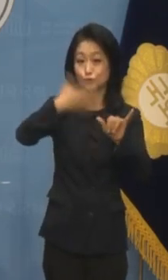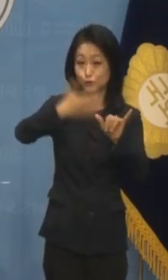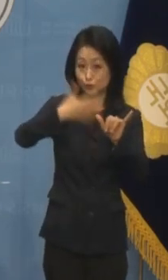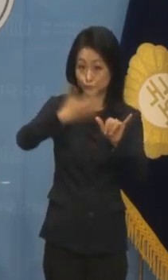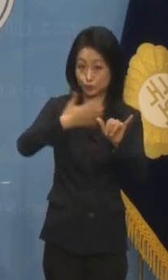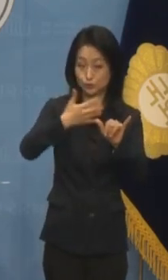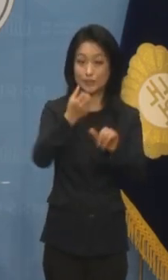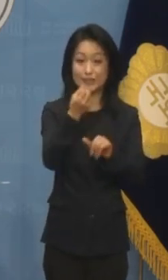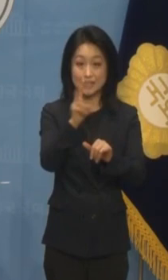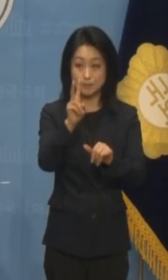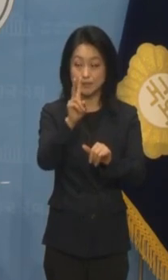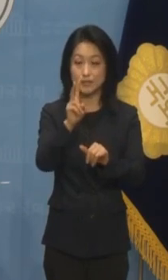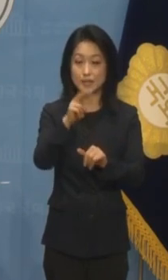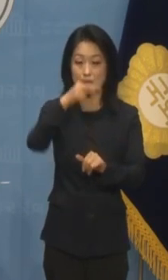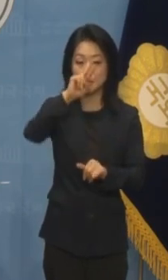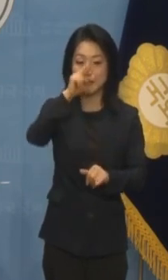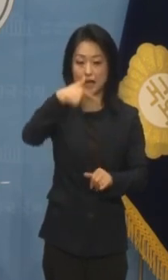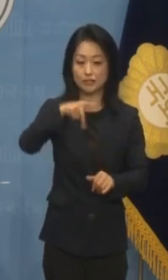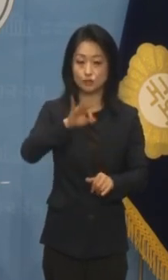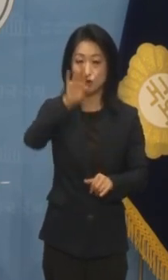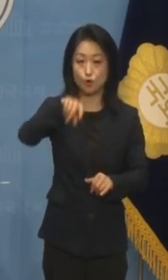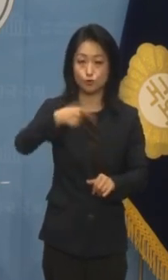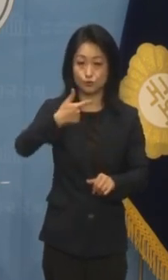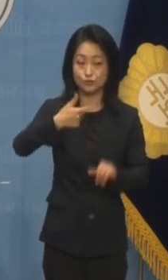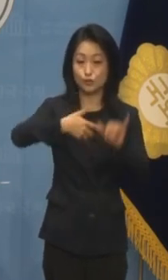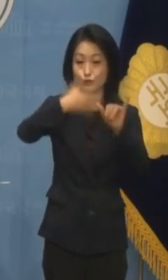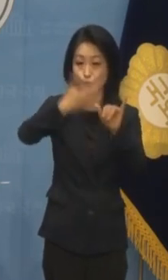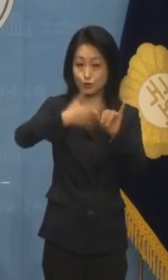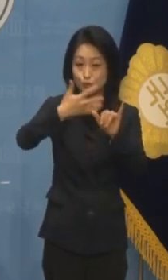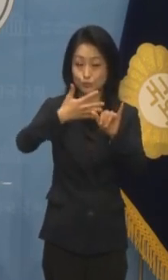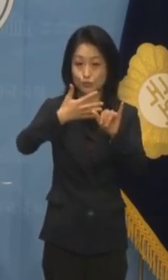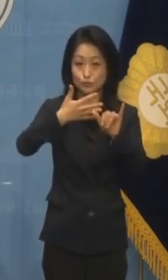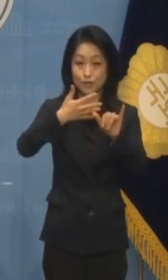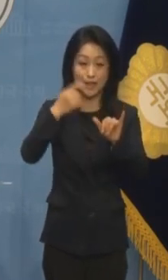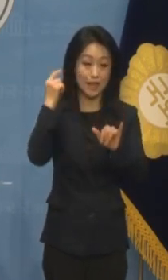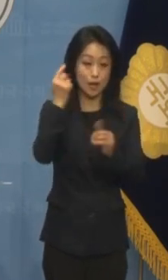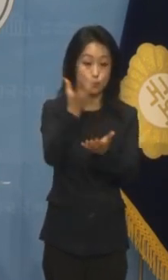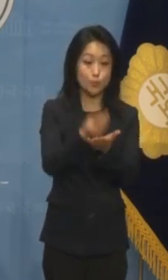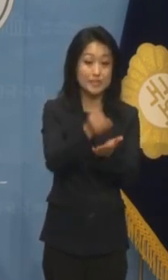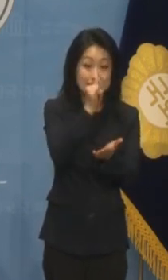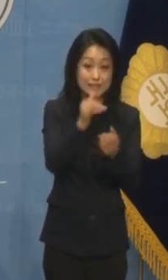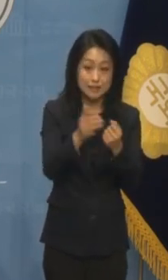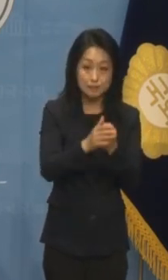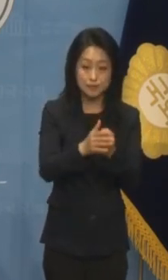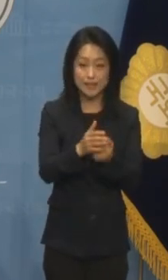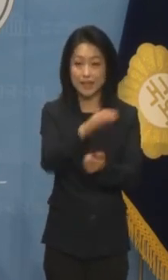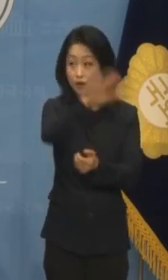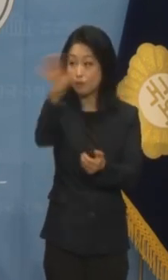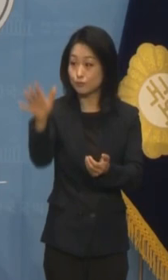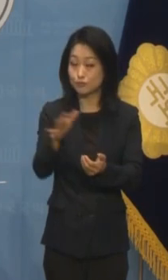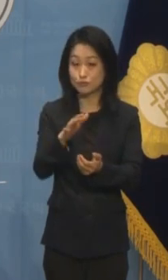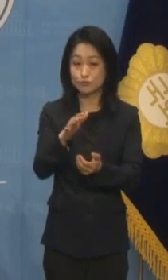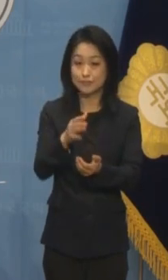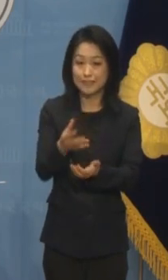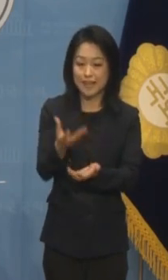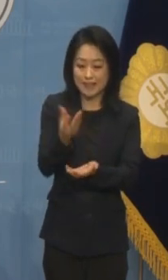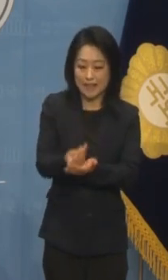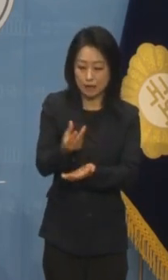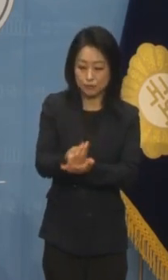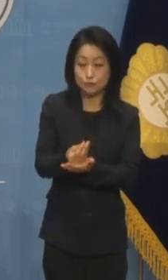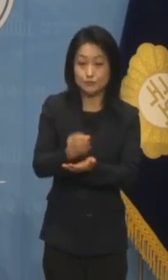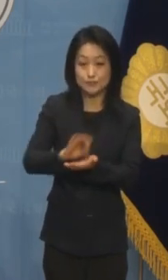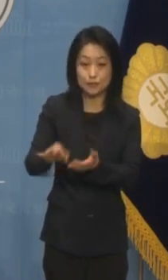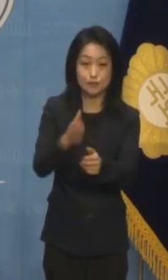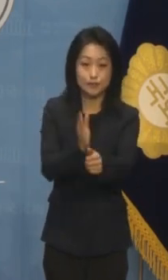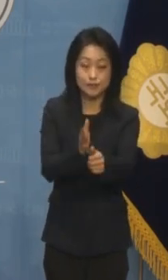되어 있으니까 기자 여러분들께서 다운로드 받아서 활용하시면 될 것 같습니다. 그리고 이제 여기